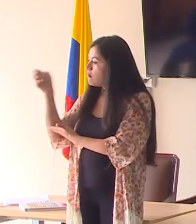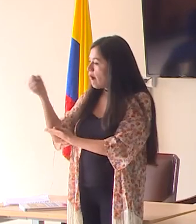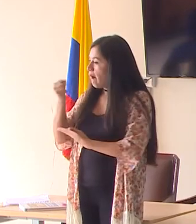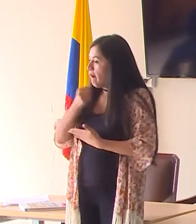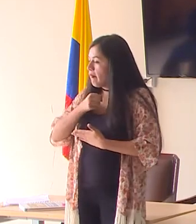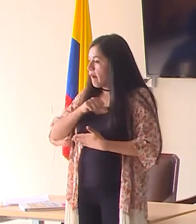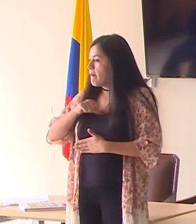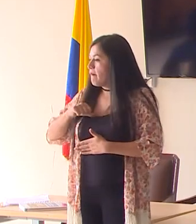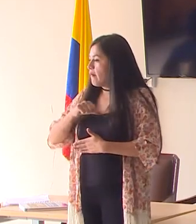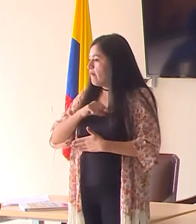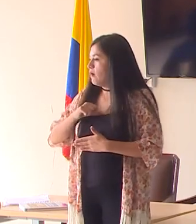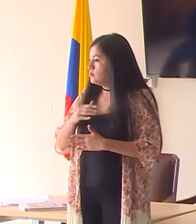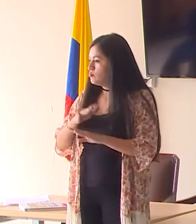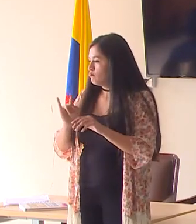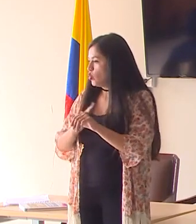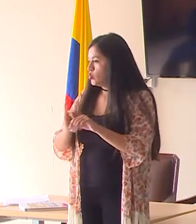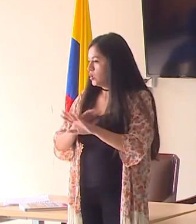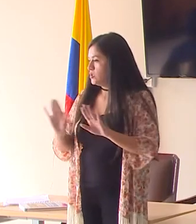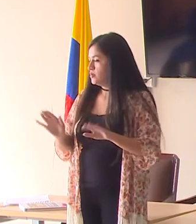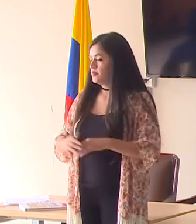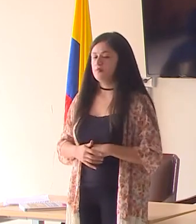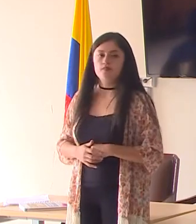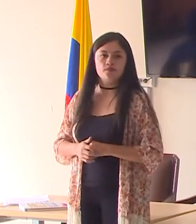que podrían estar mejor distribuidos